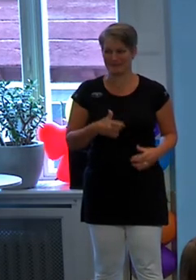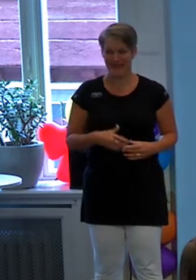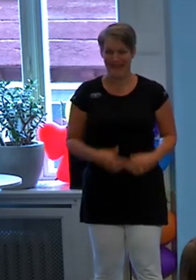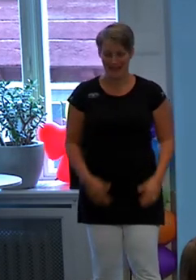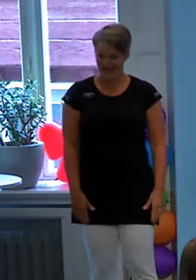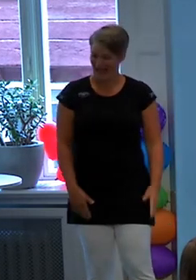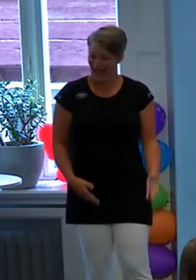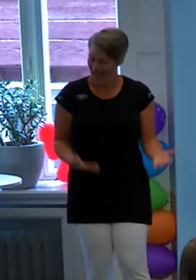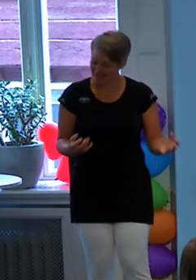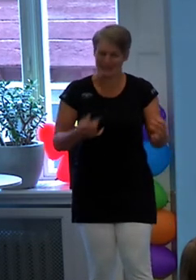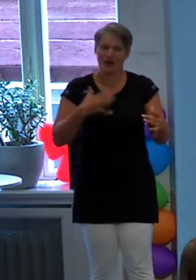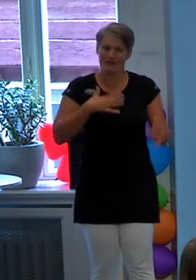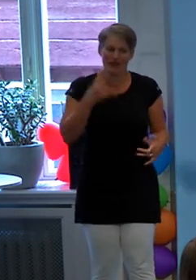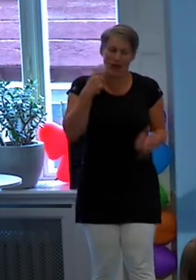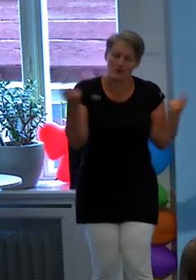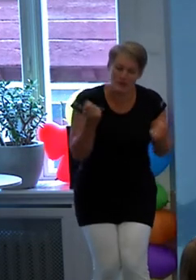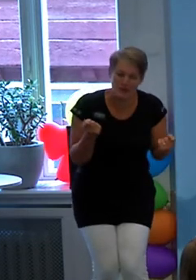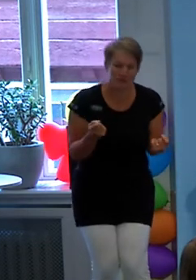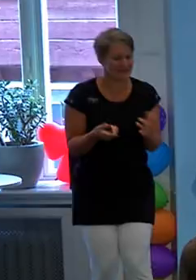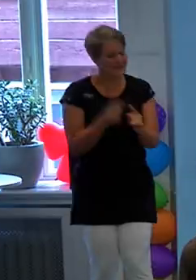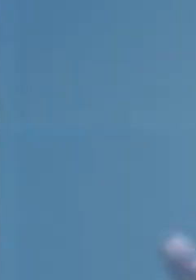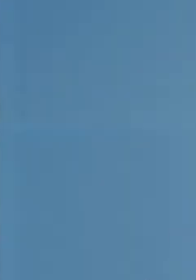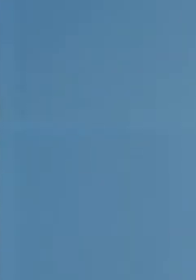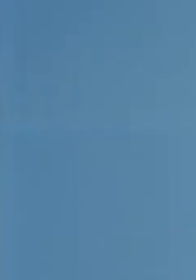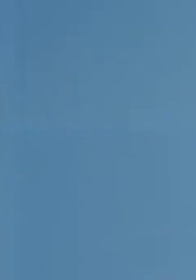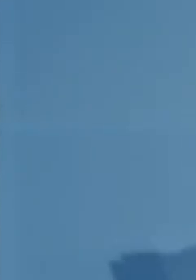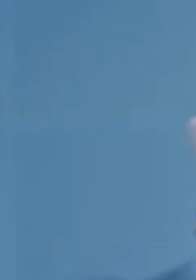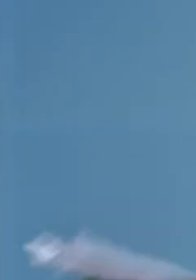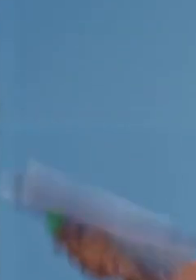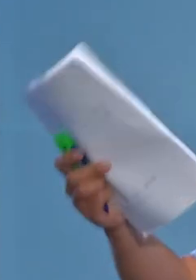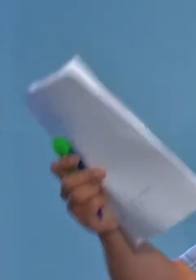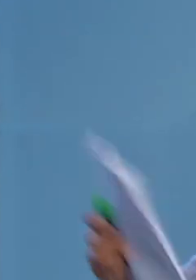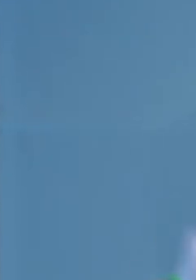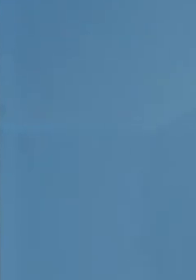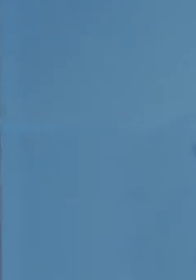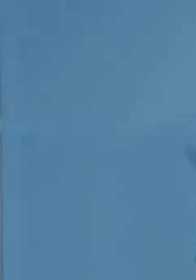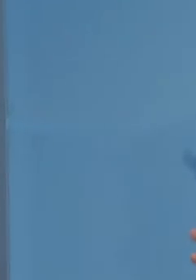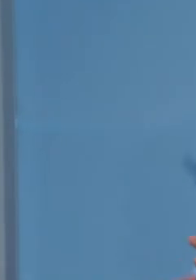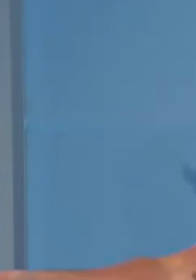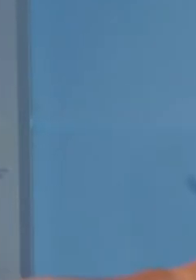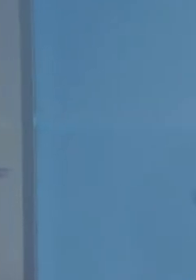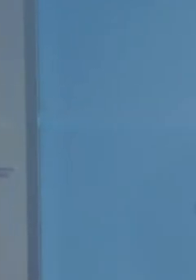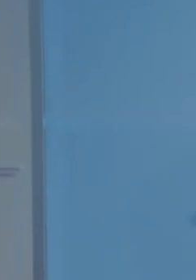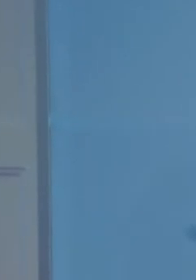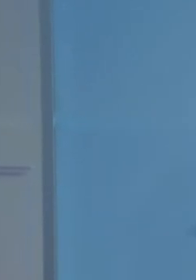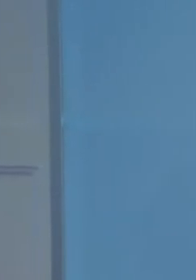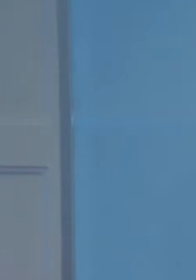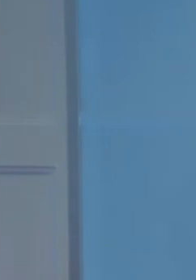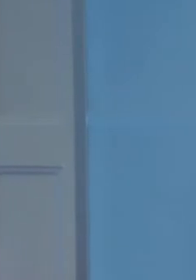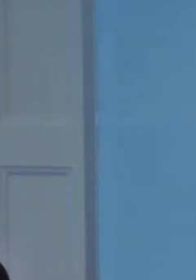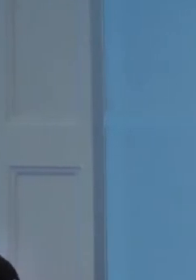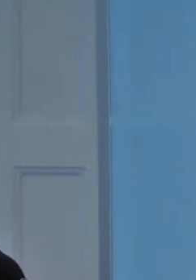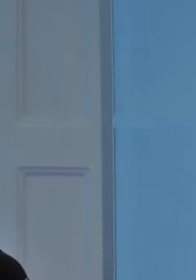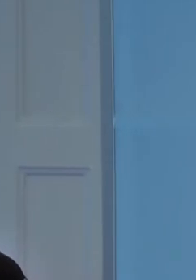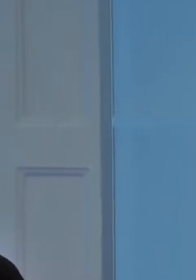Jag ger mig inte något, vill jag höra. Det kan vara banala saker som ni har lärt er. Nu hjälps vi åt här. Vad har vi lärt oss?